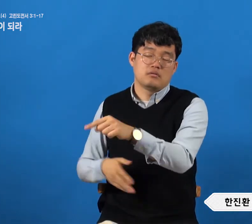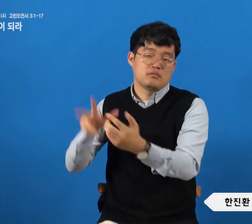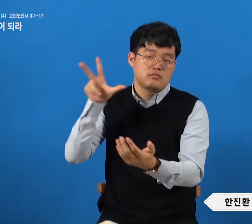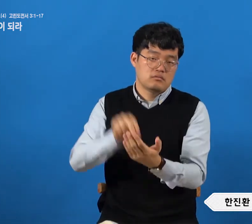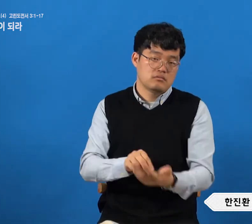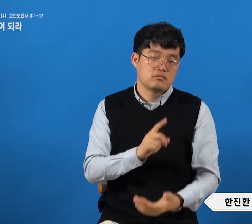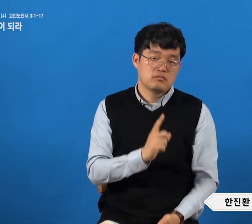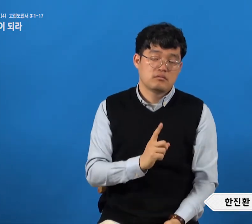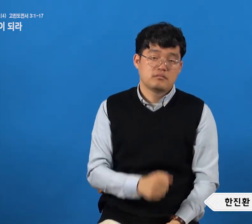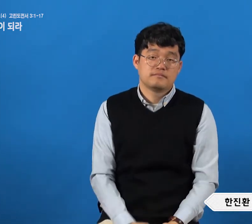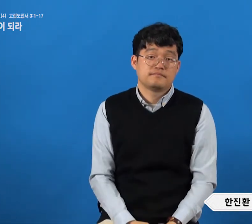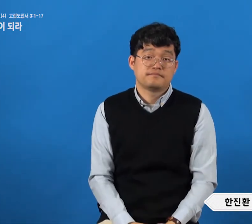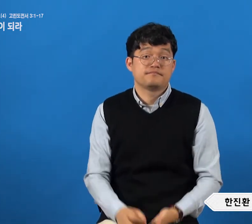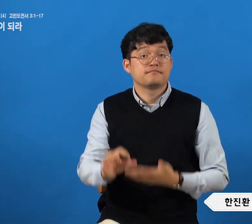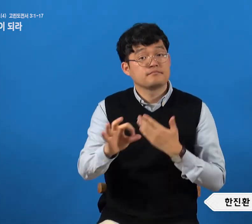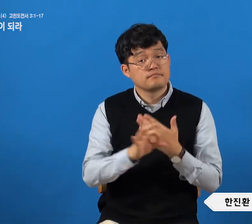것입니다.